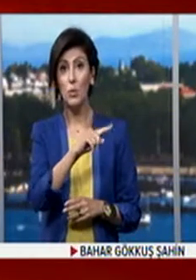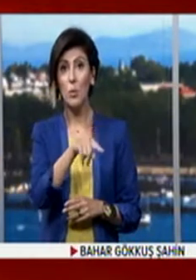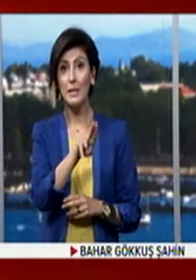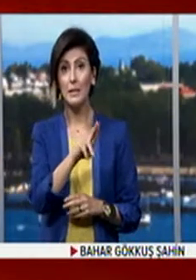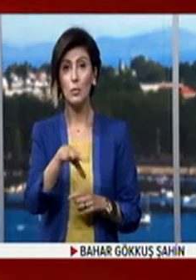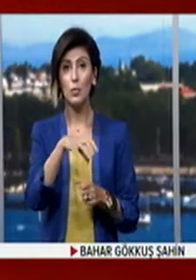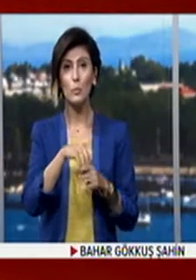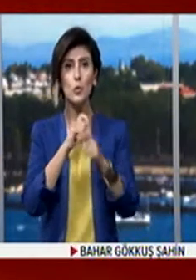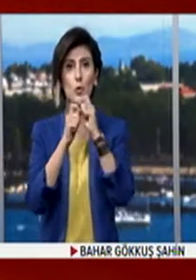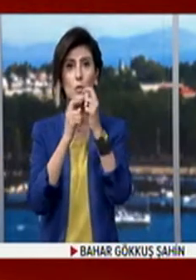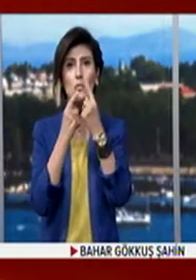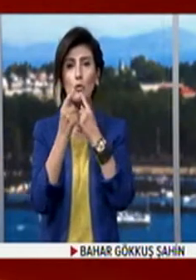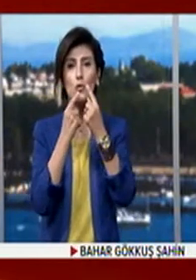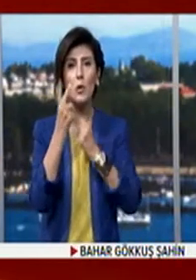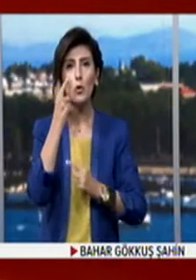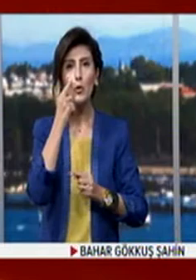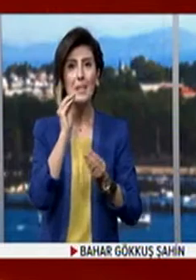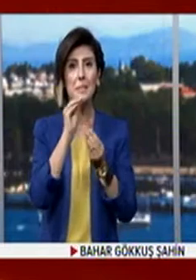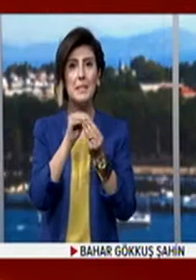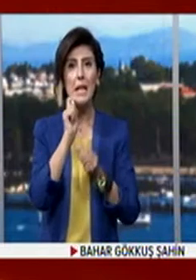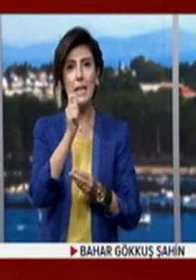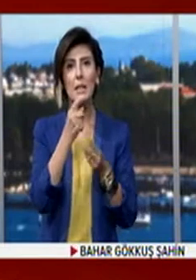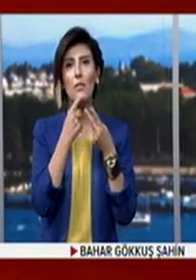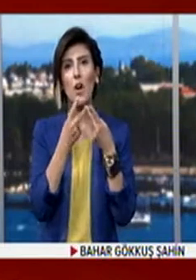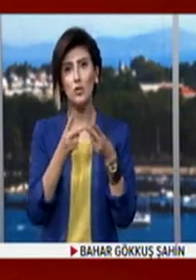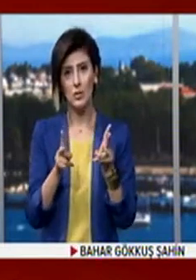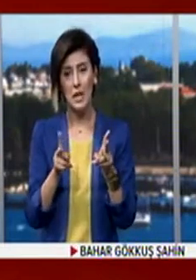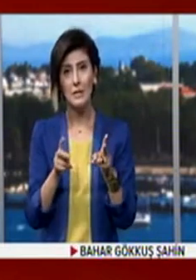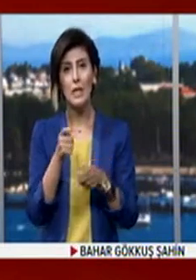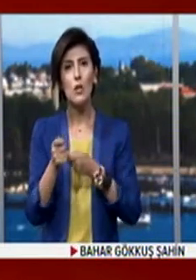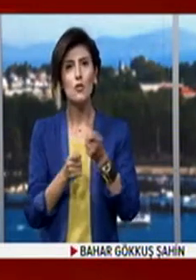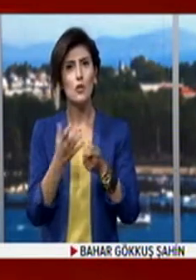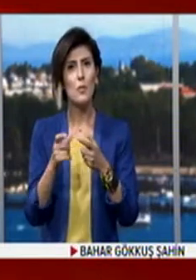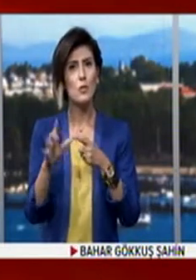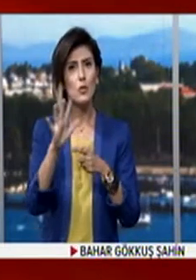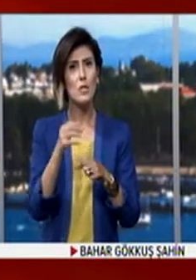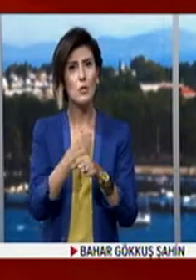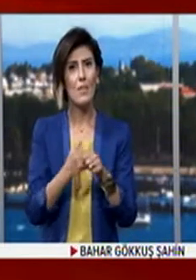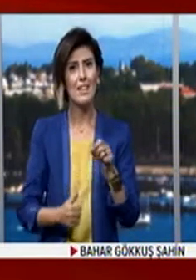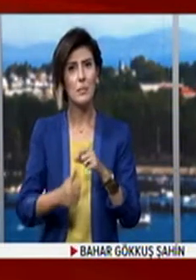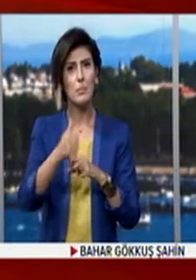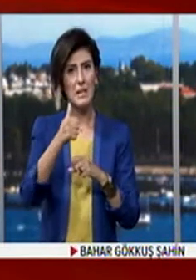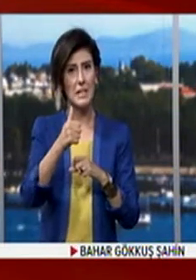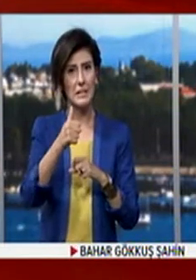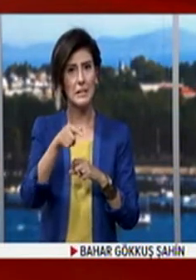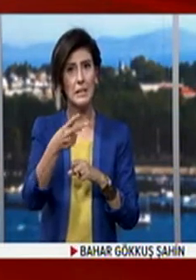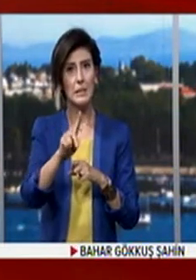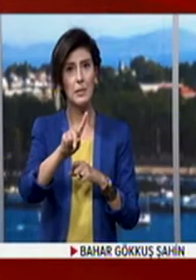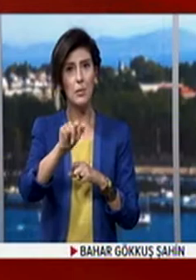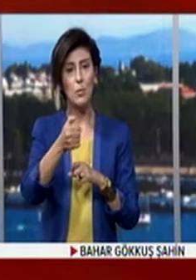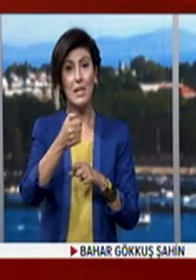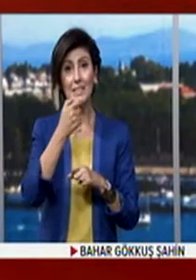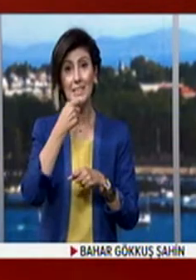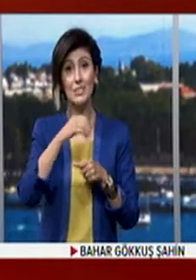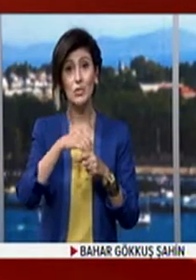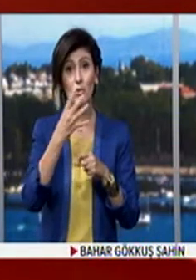2016-2017 toplu sözleşme görüşmelerinde hükümetin zam teklifi açıklandı. Çalışma ve Sosyal Güvenlik Bakanı Faruk Çelik 2016